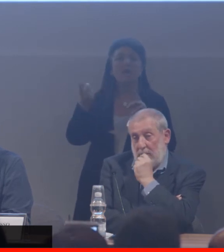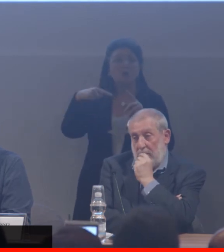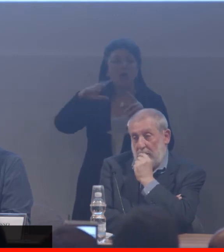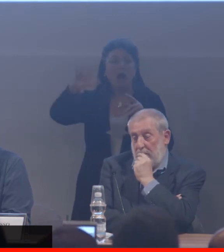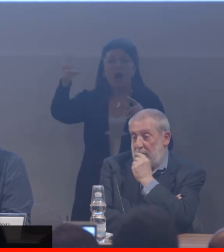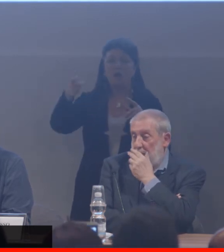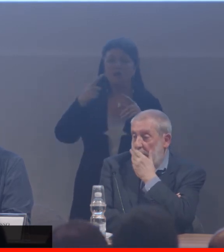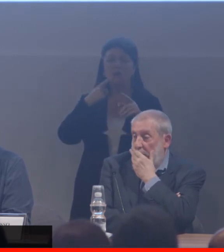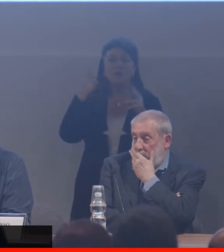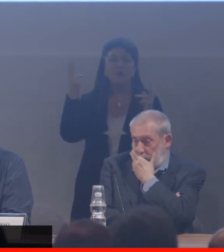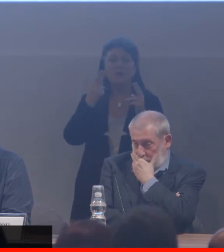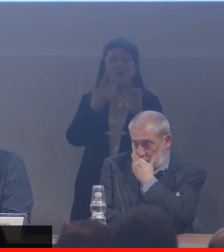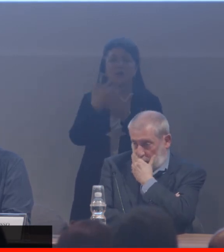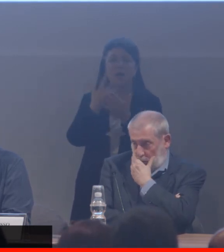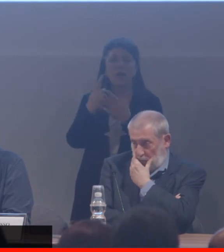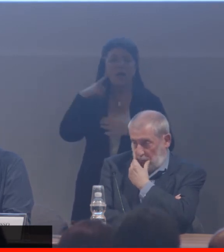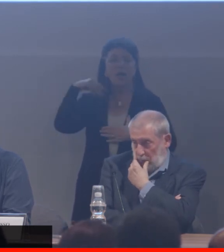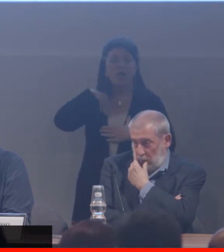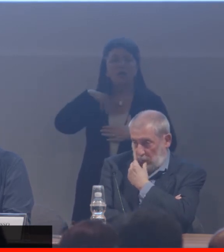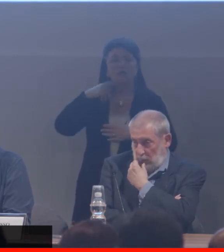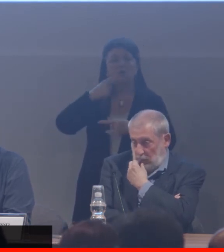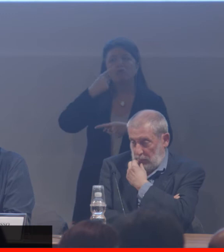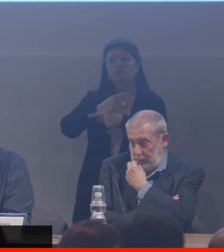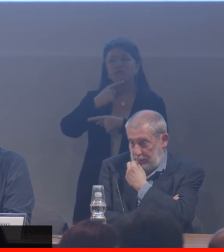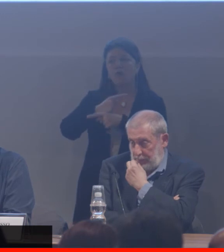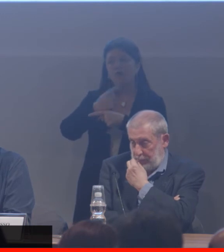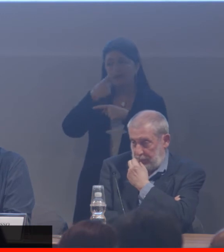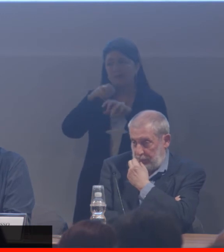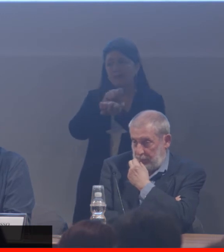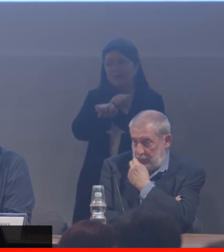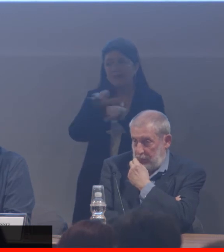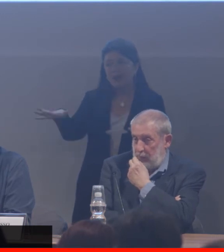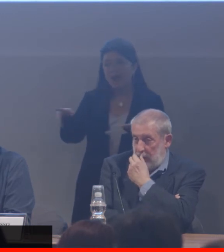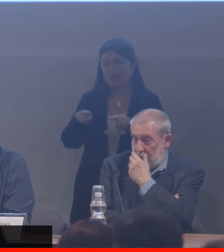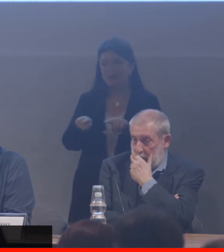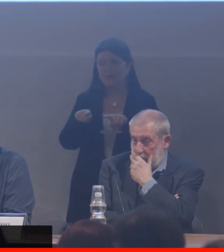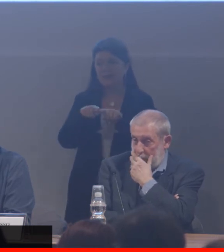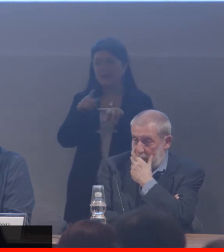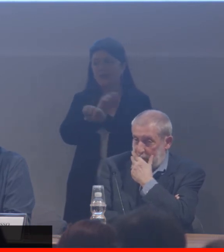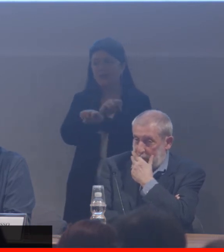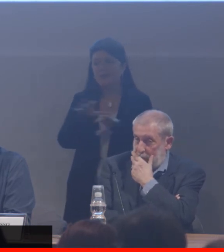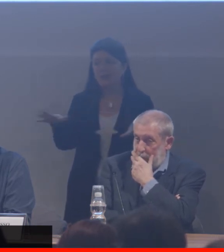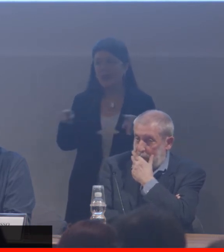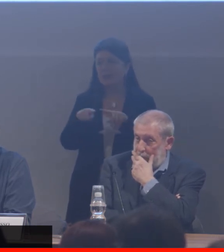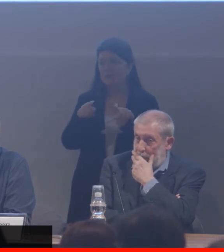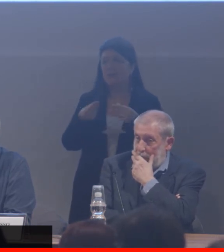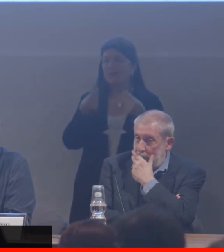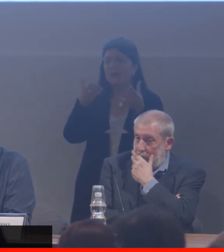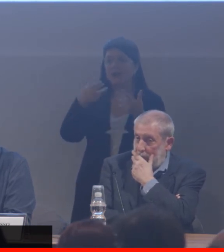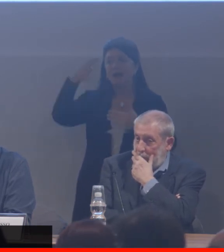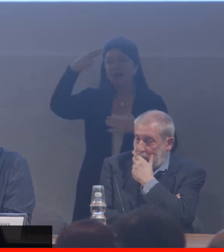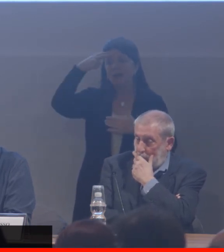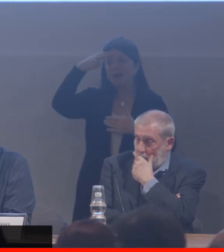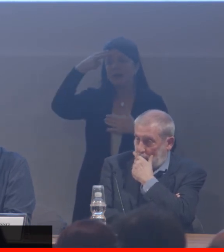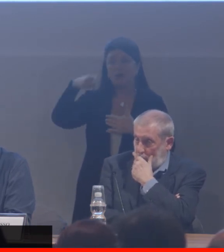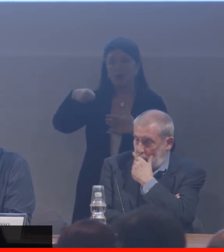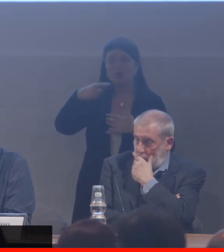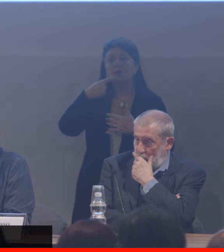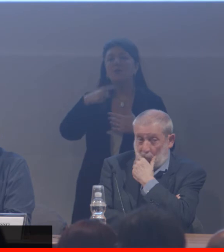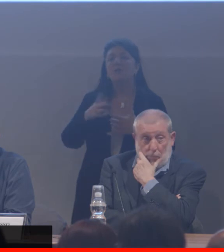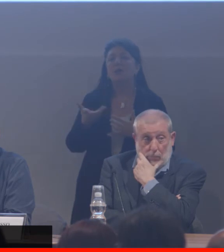mi sono sentito quasi il dovere di trasmettere, di ricordare, di